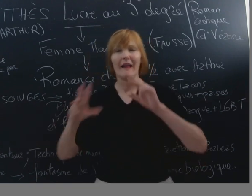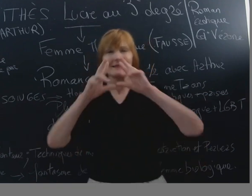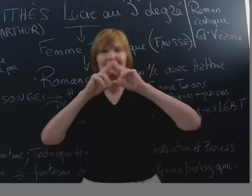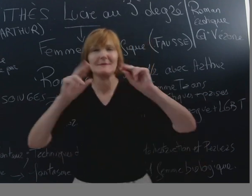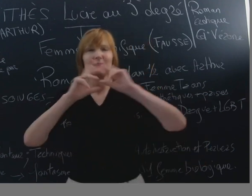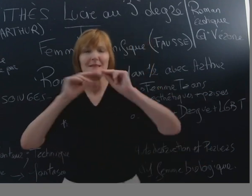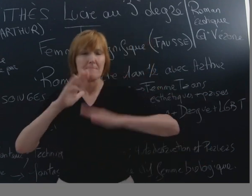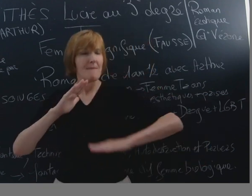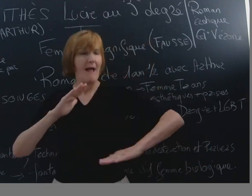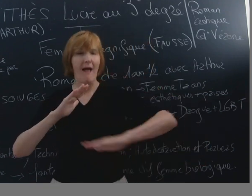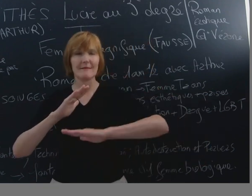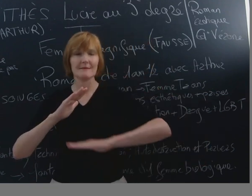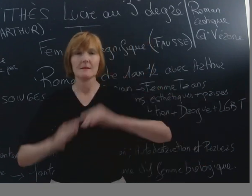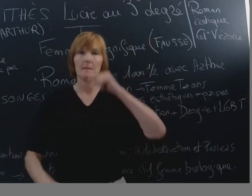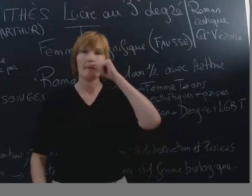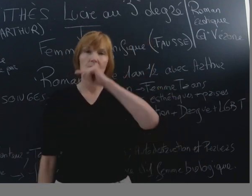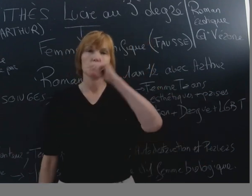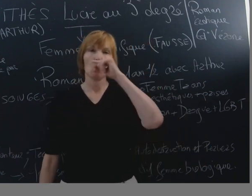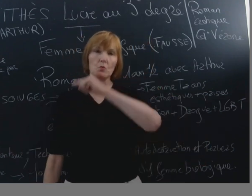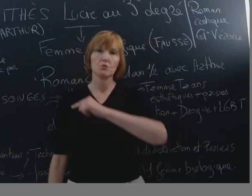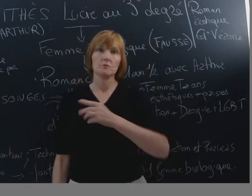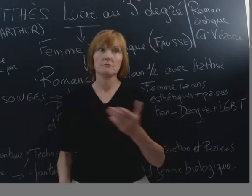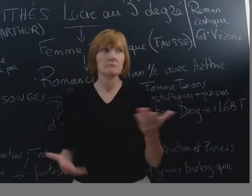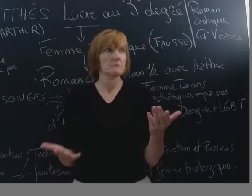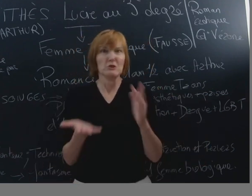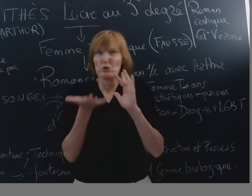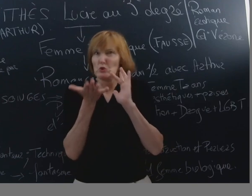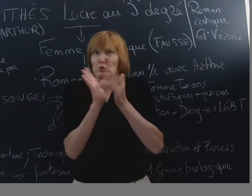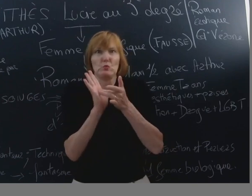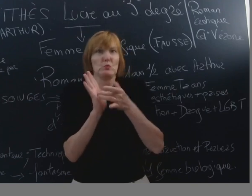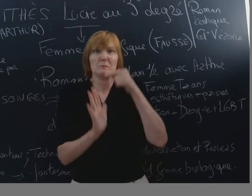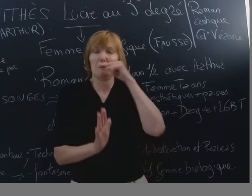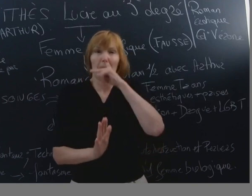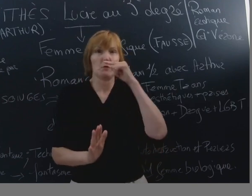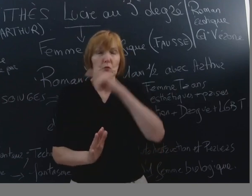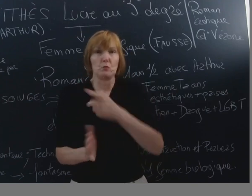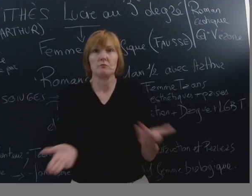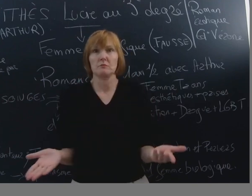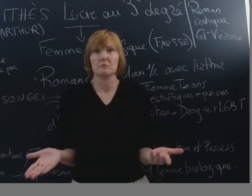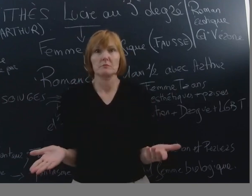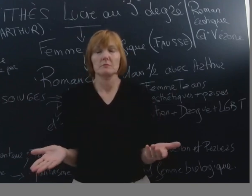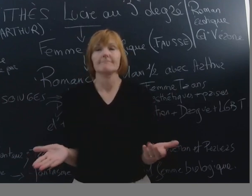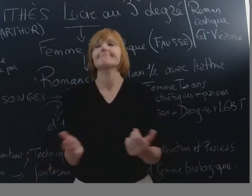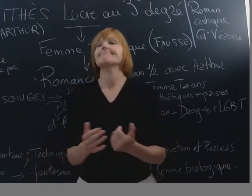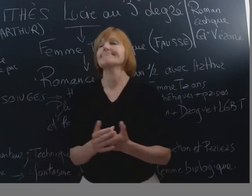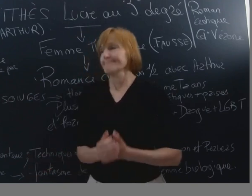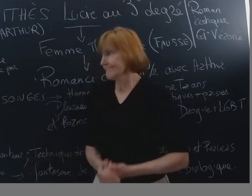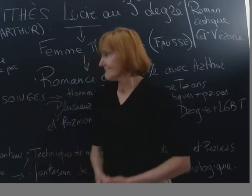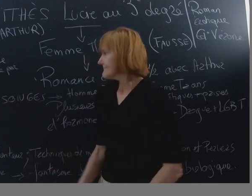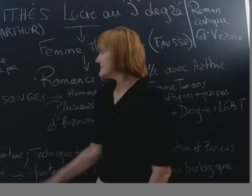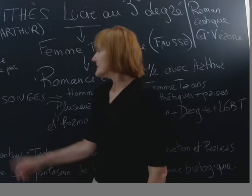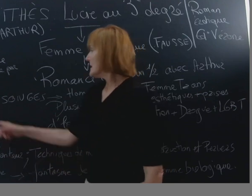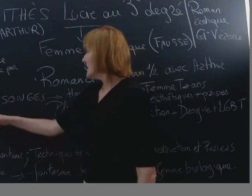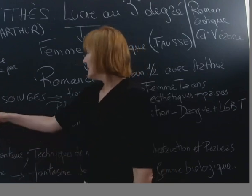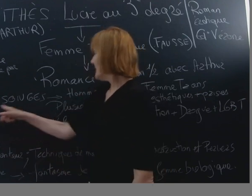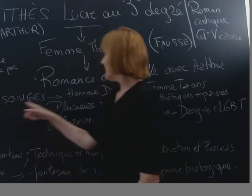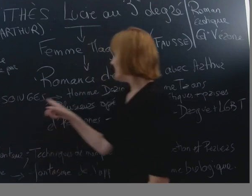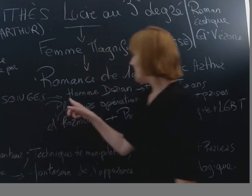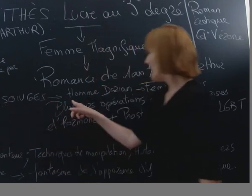la base de toute l'histoire c'est le mensonge tout mensonge